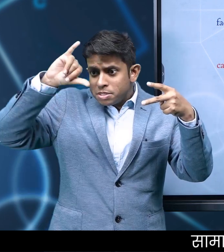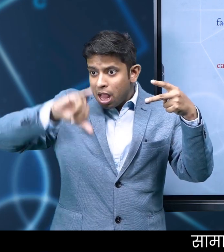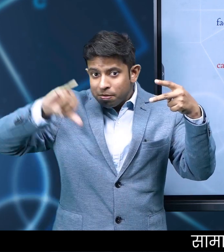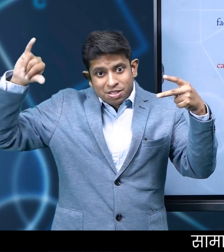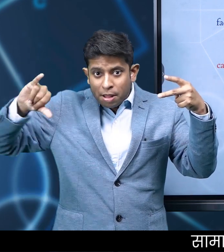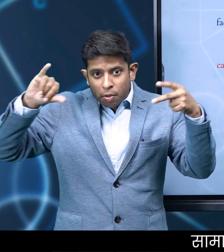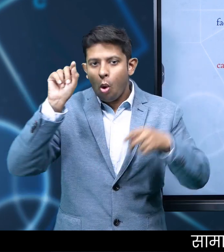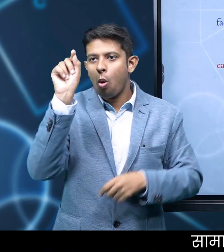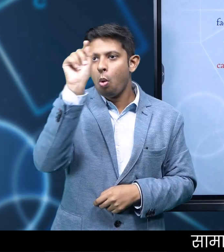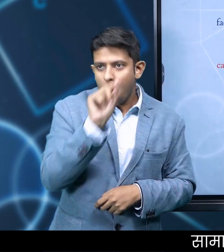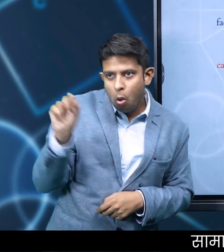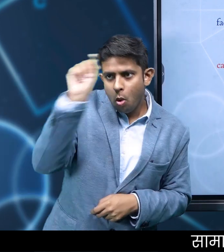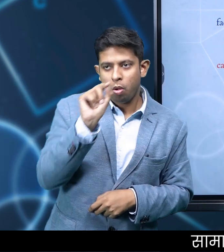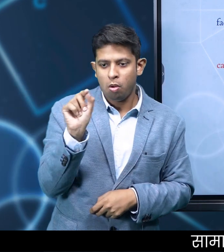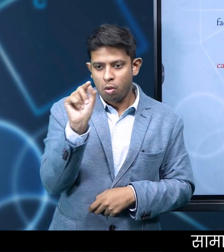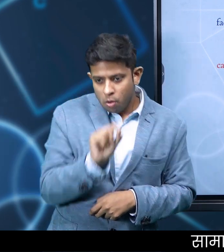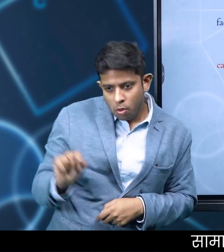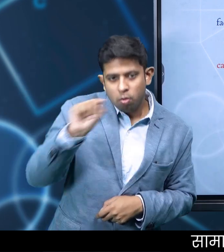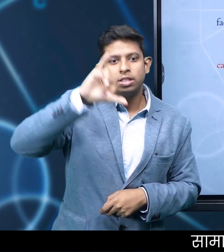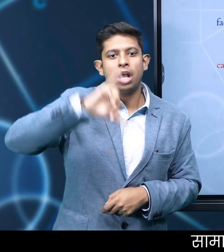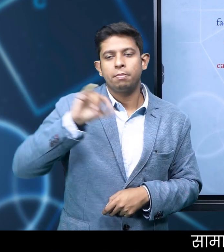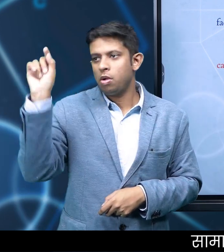सामान्य अवयवांना वर्तुळ करा.